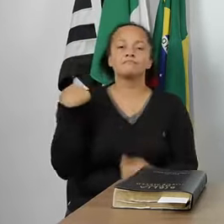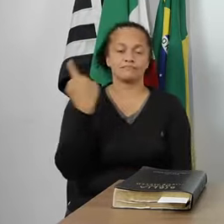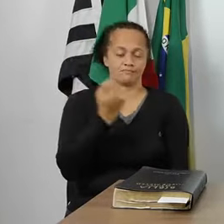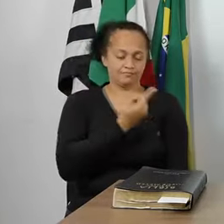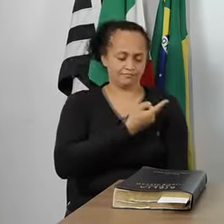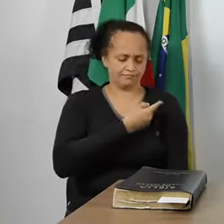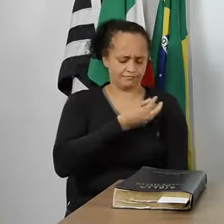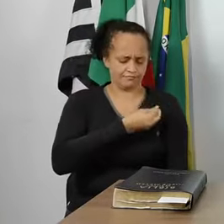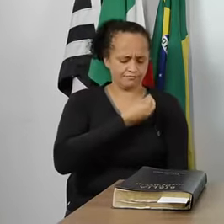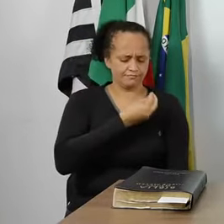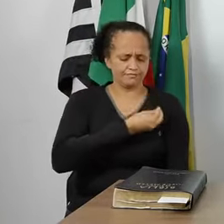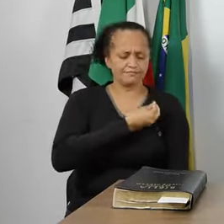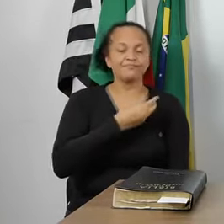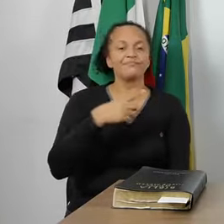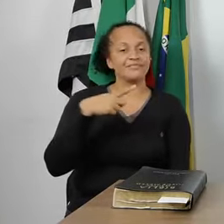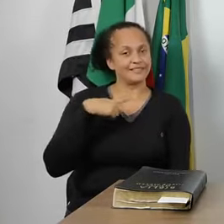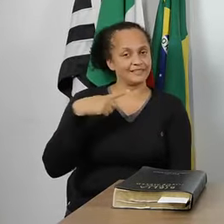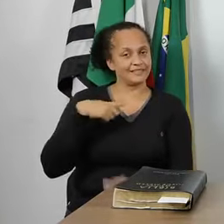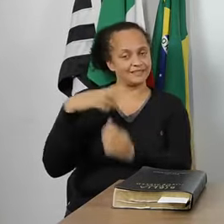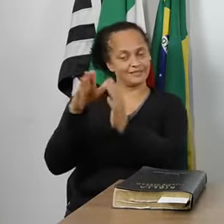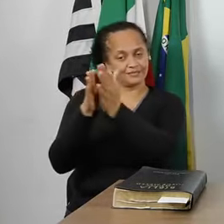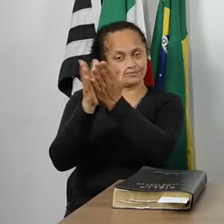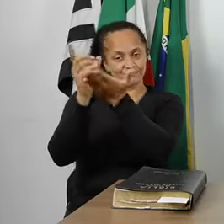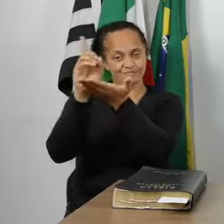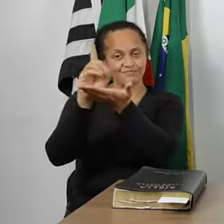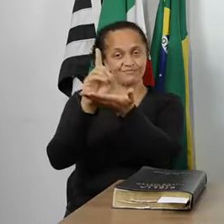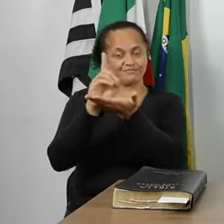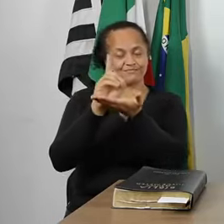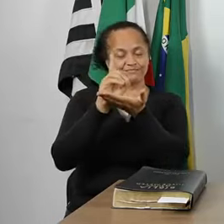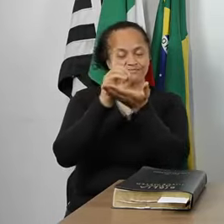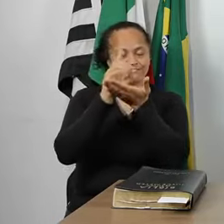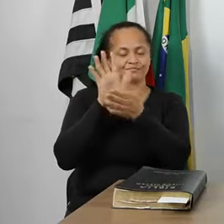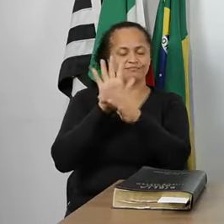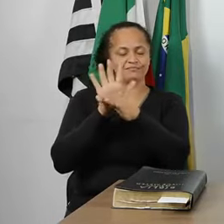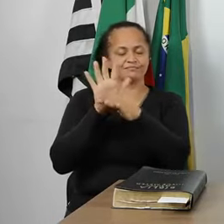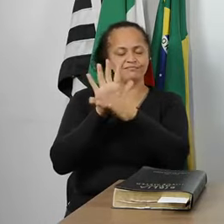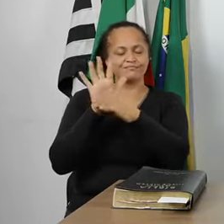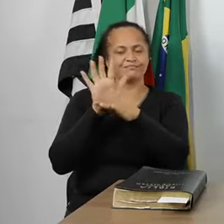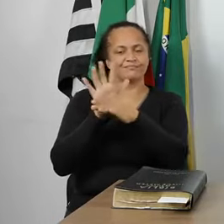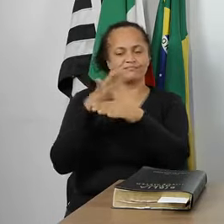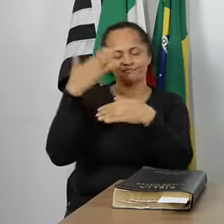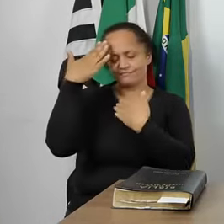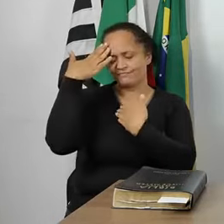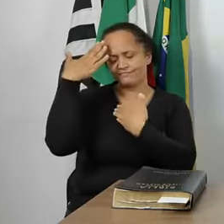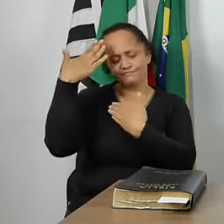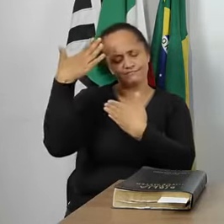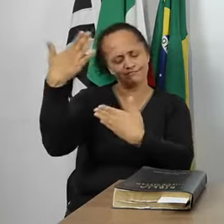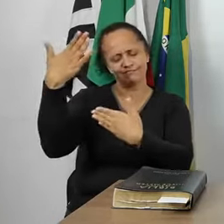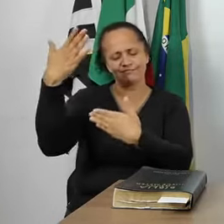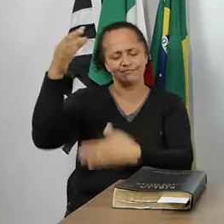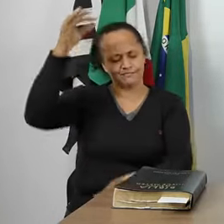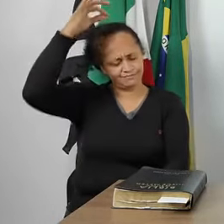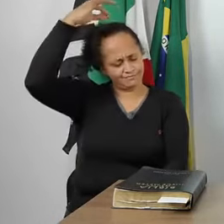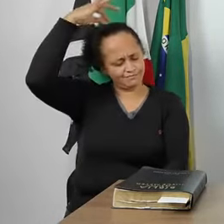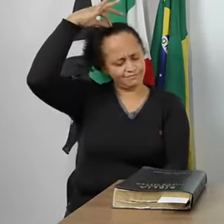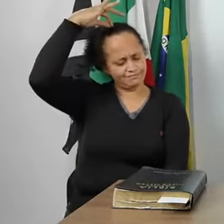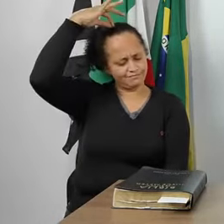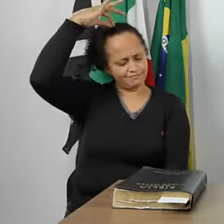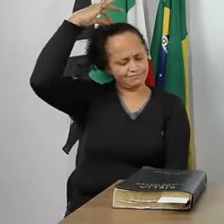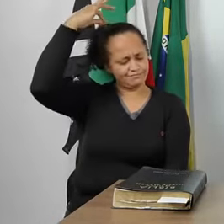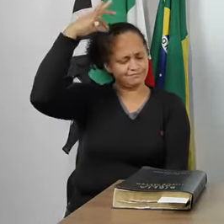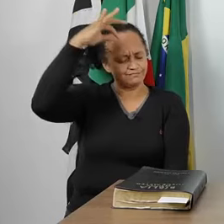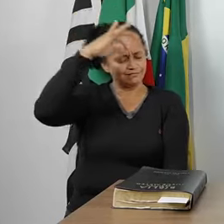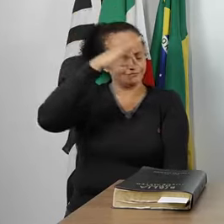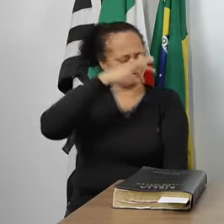sua palavra para nos sarar e nos livrar da morte. Nós te agradecemos pela pessoa gloriosa do teu Santo Espírito, que